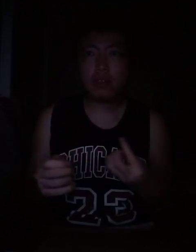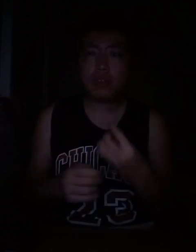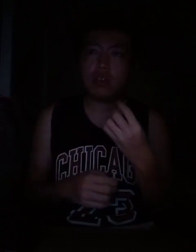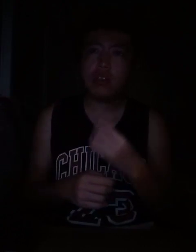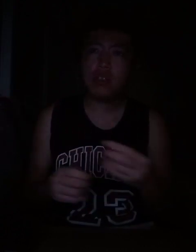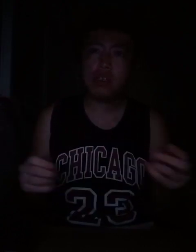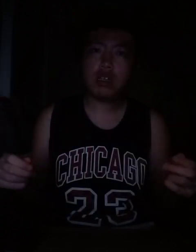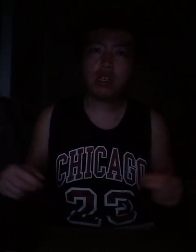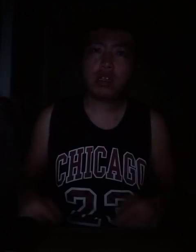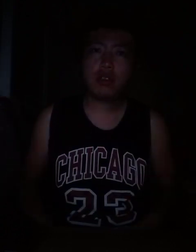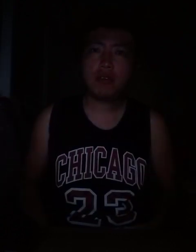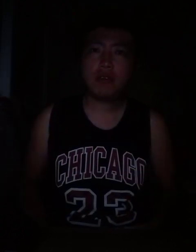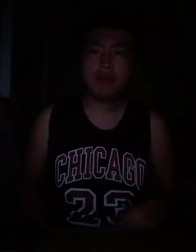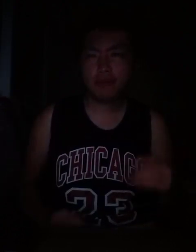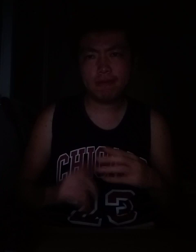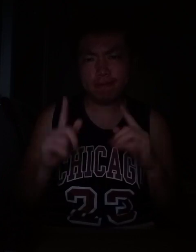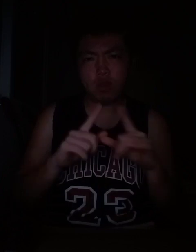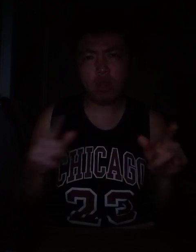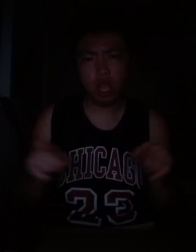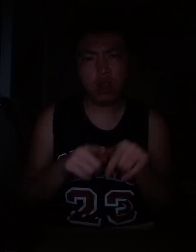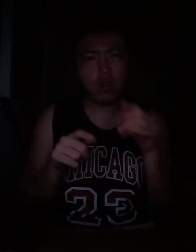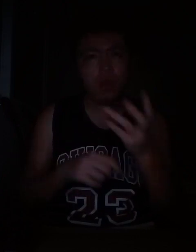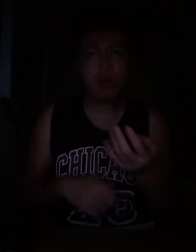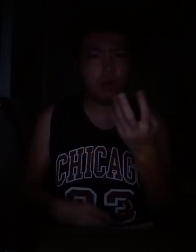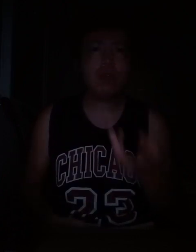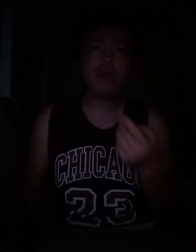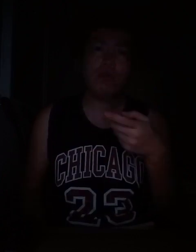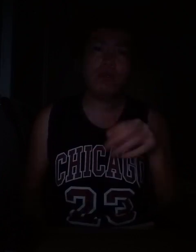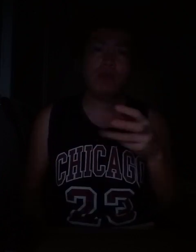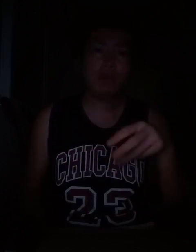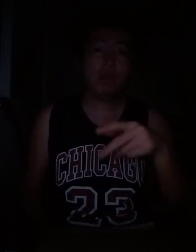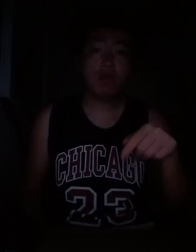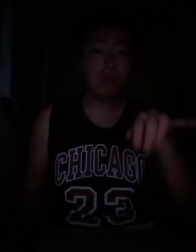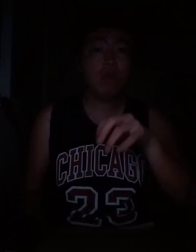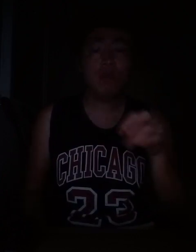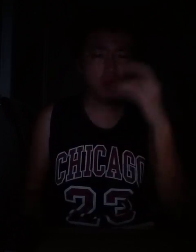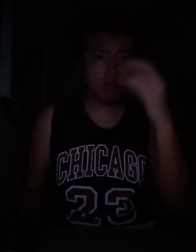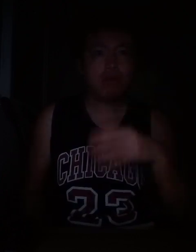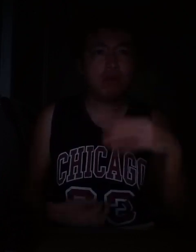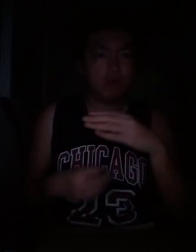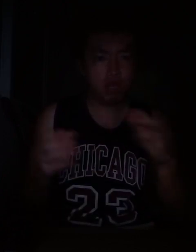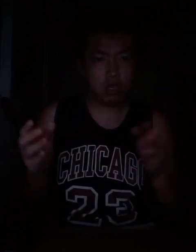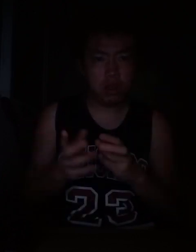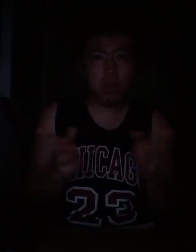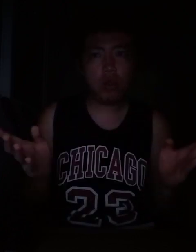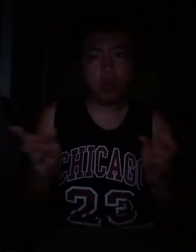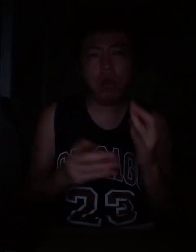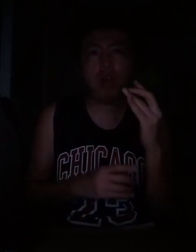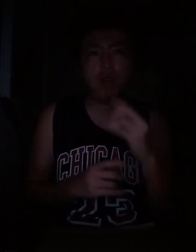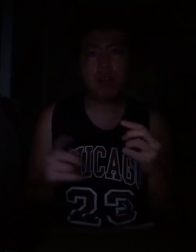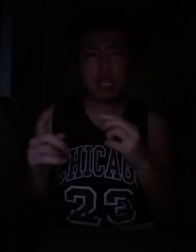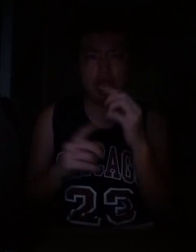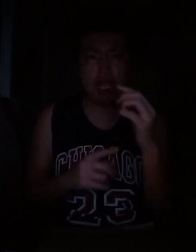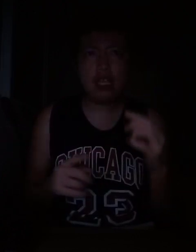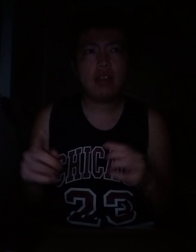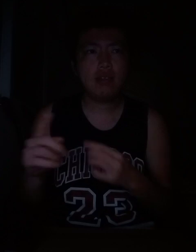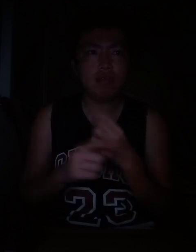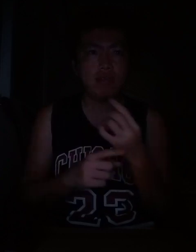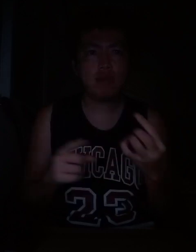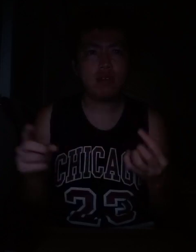같습니다. 같은 소비자 입장에서 제품의 민낯을 드러내주는 리뷰 콘텐츠의 인기는 더 나은 제품 개발과 소비를 촉진시키고